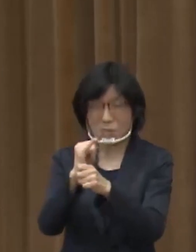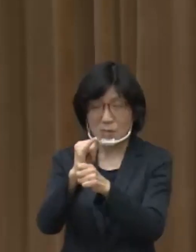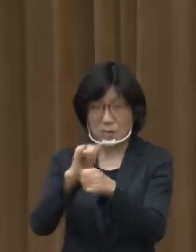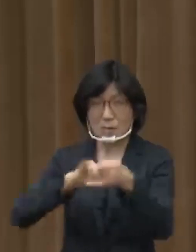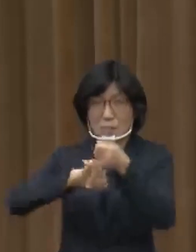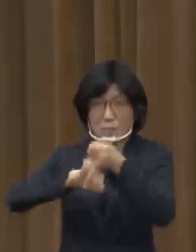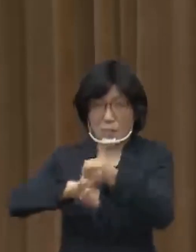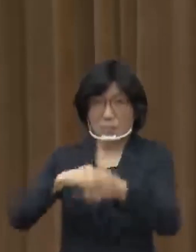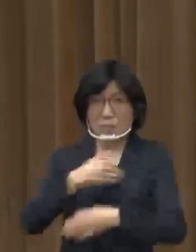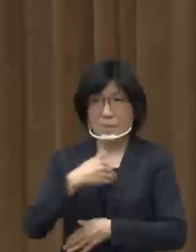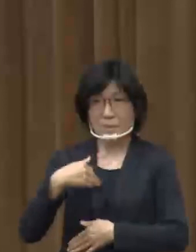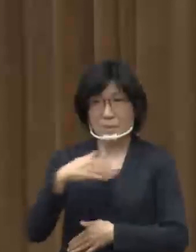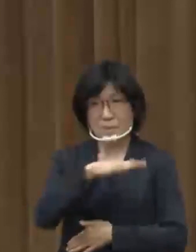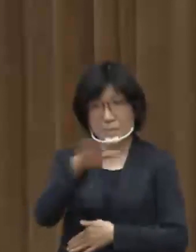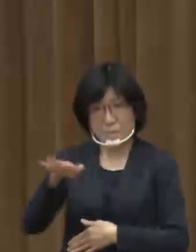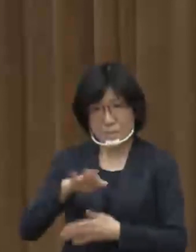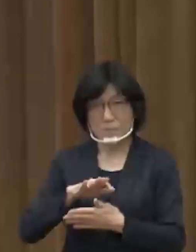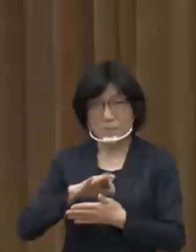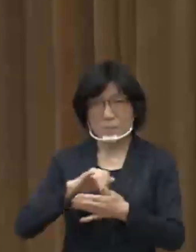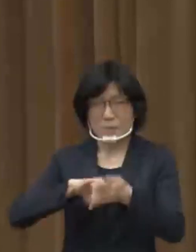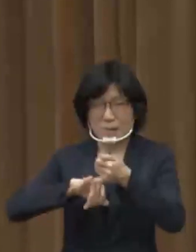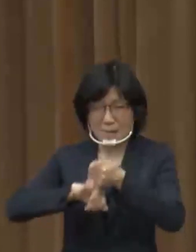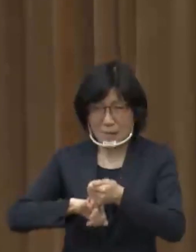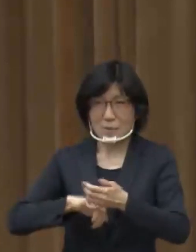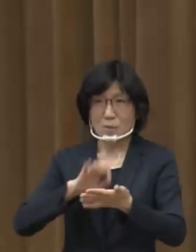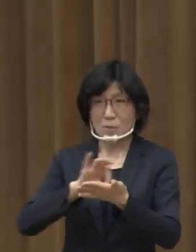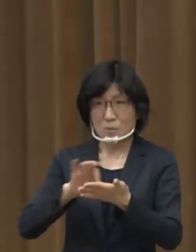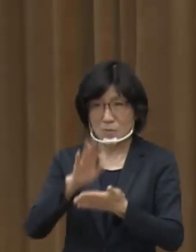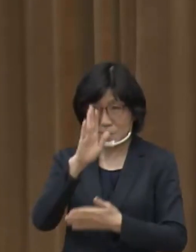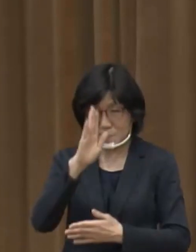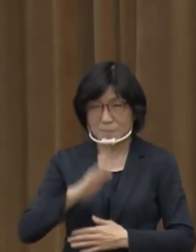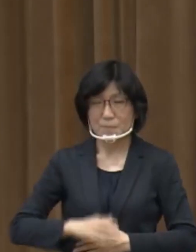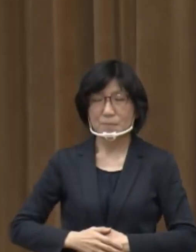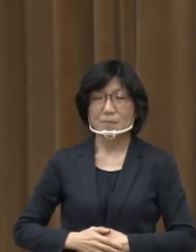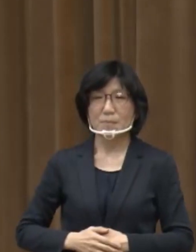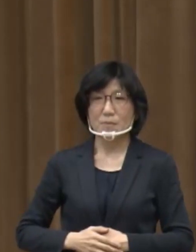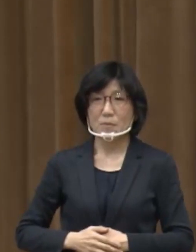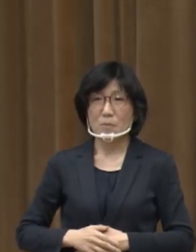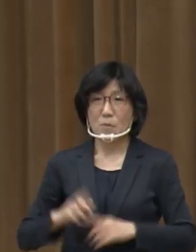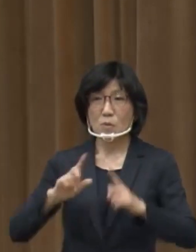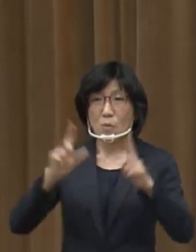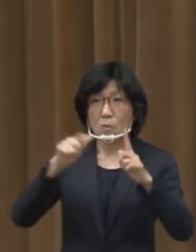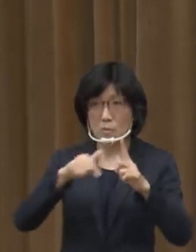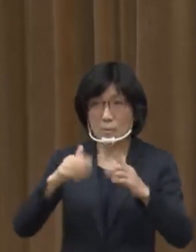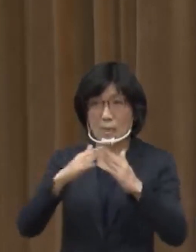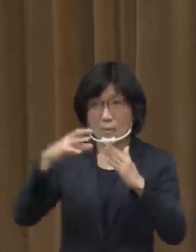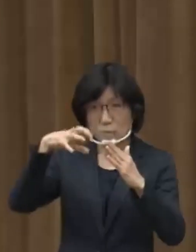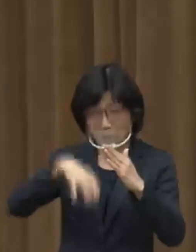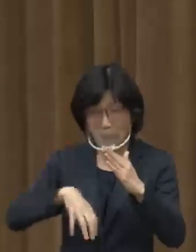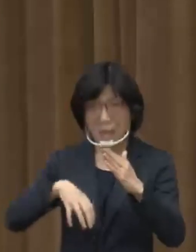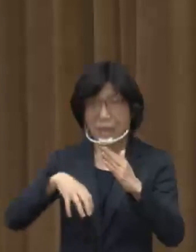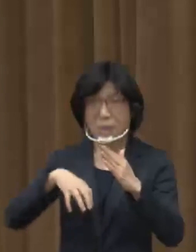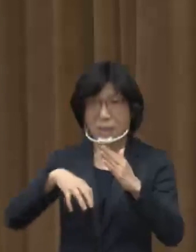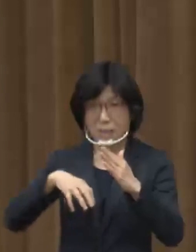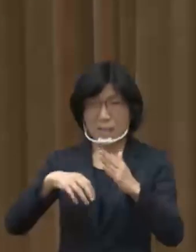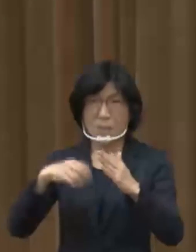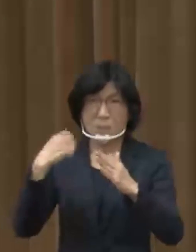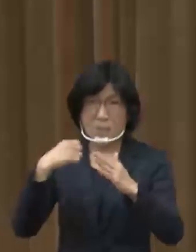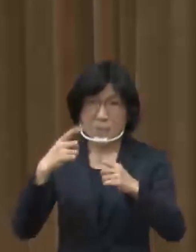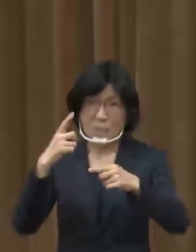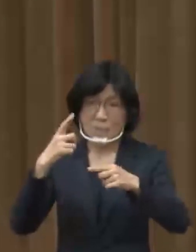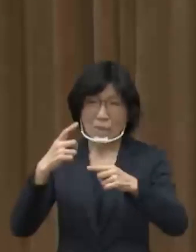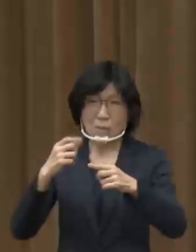ぜひご利用をいただきたいと思います。会場ですけれども、東部会場は南越谷駅、新越谷駅